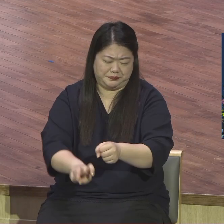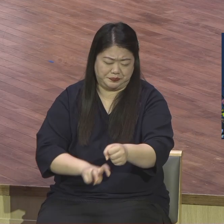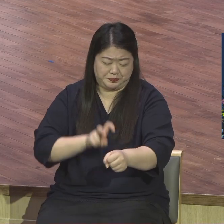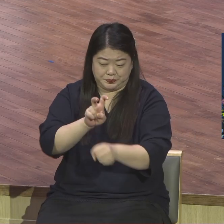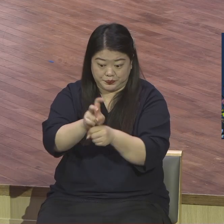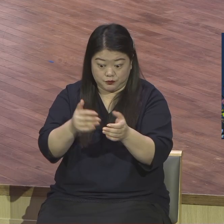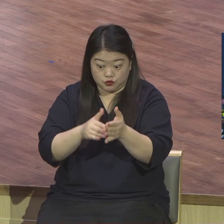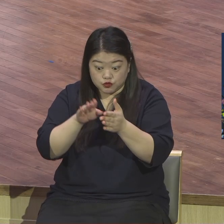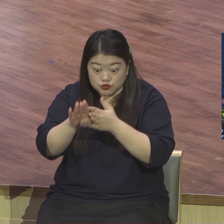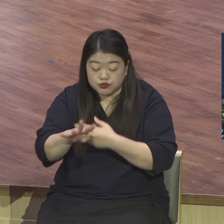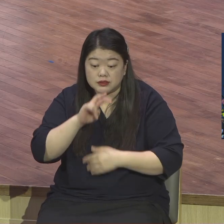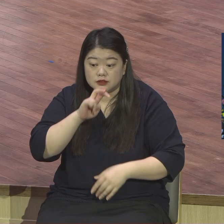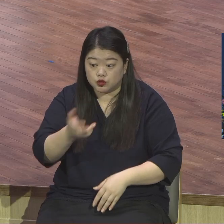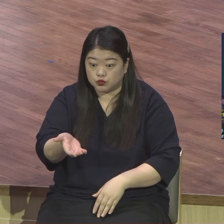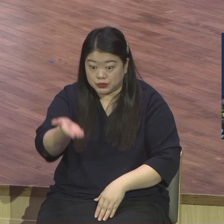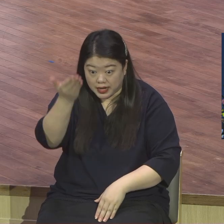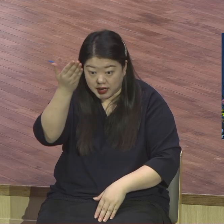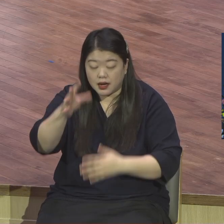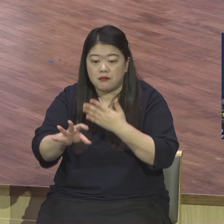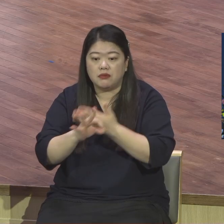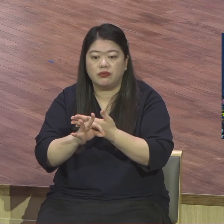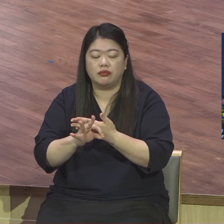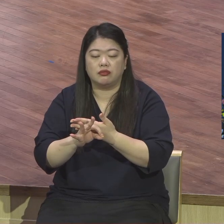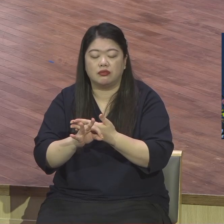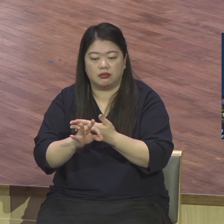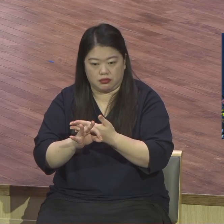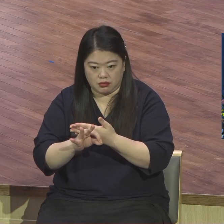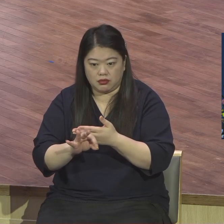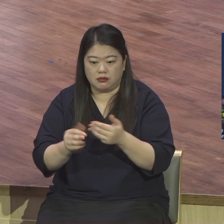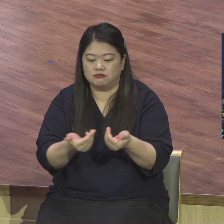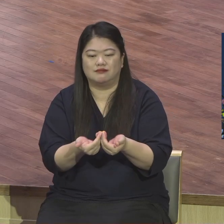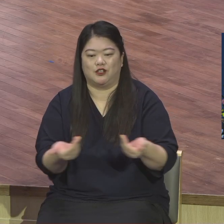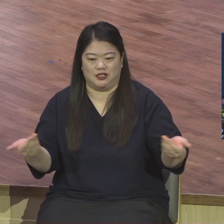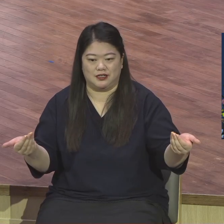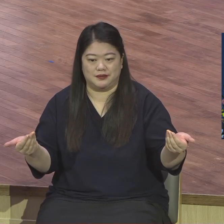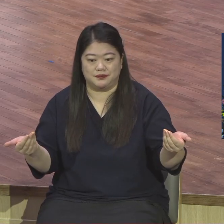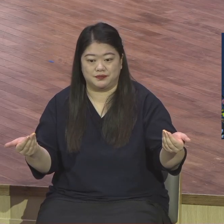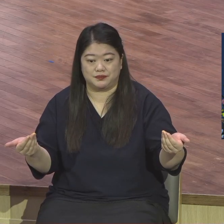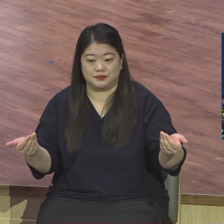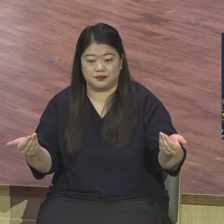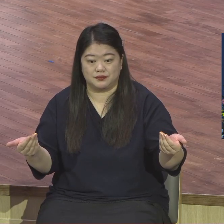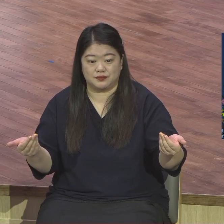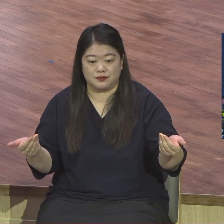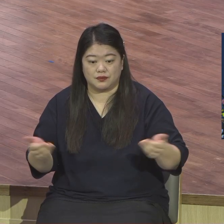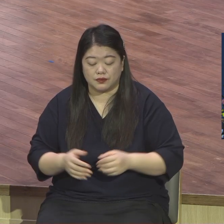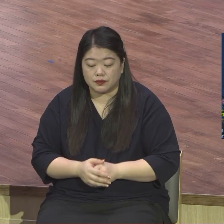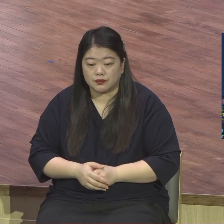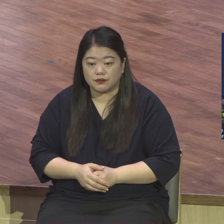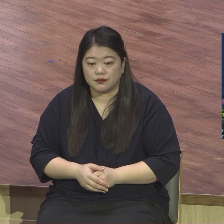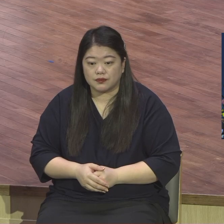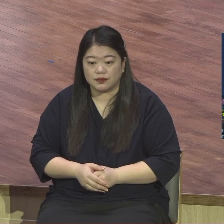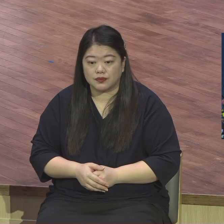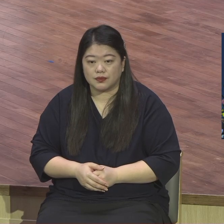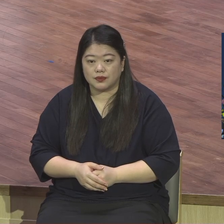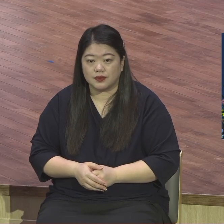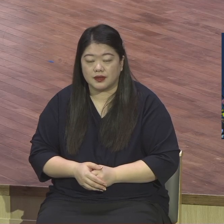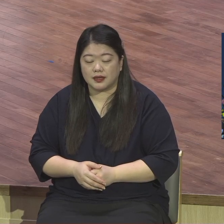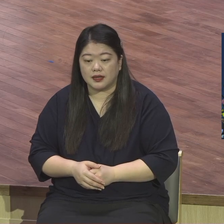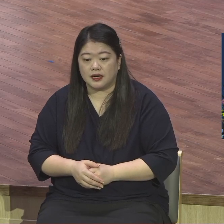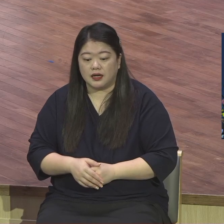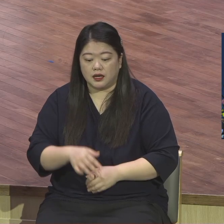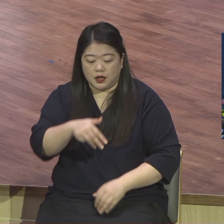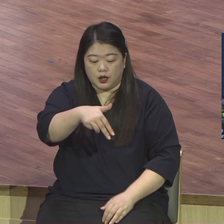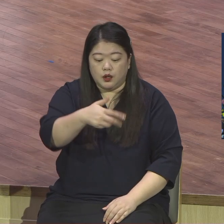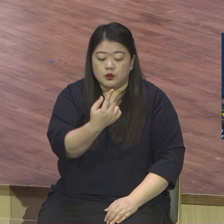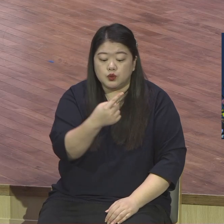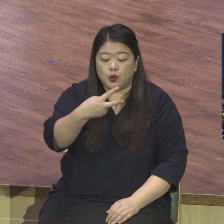하여금 하나님께로 인도하는 역할을 합니다. 응? 그리스도에게로 가야 된다는 역할을 하는 거예요.